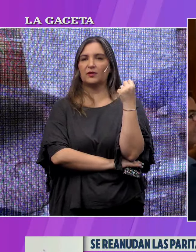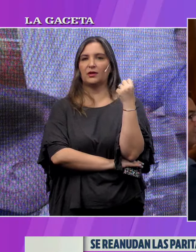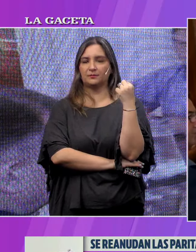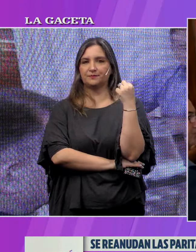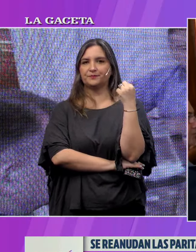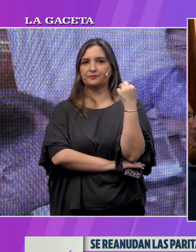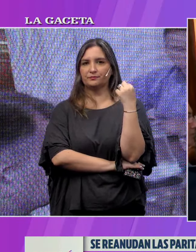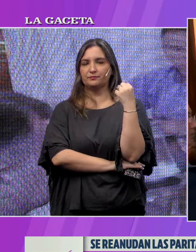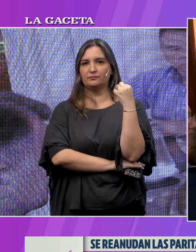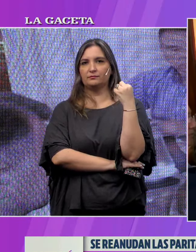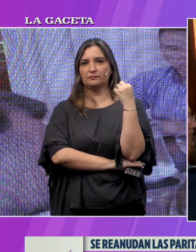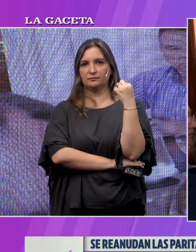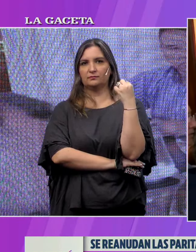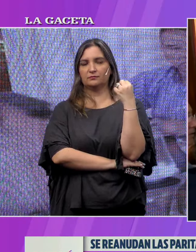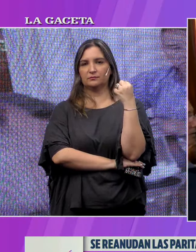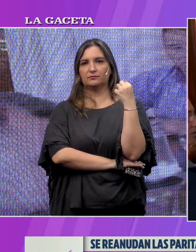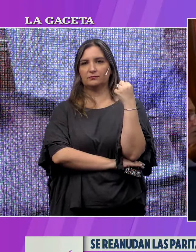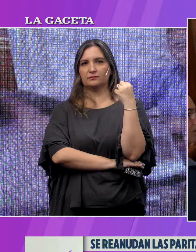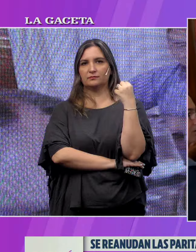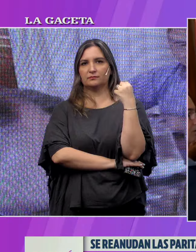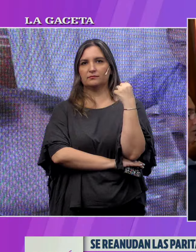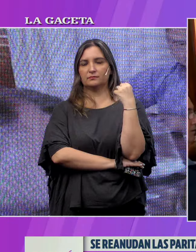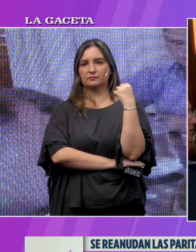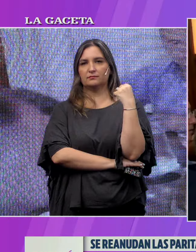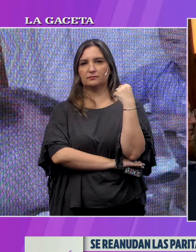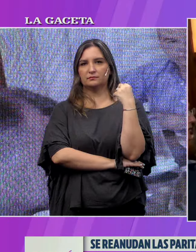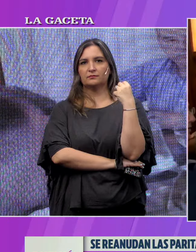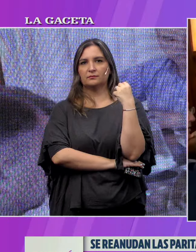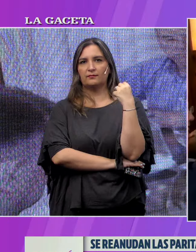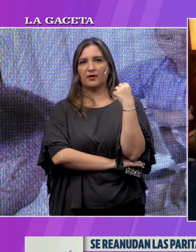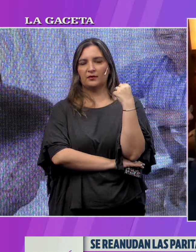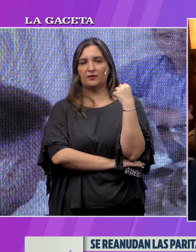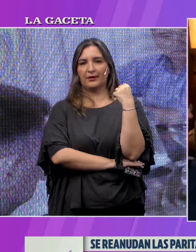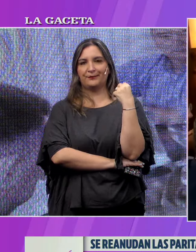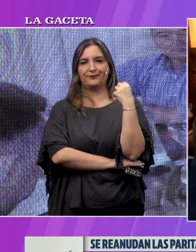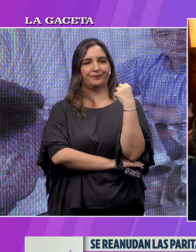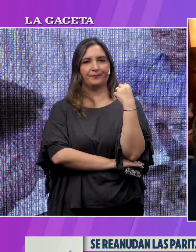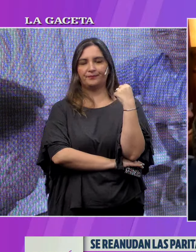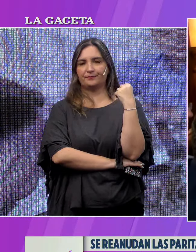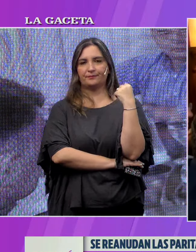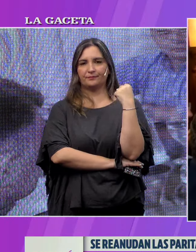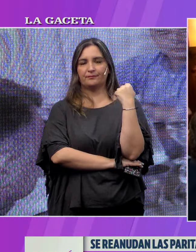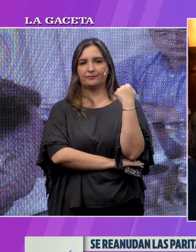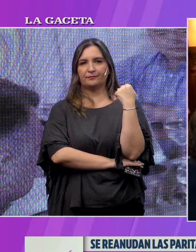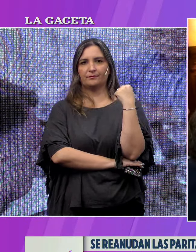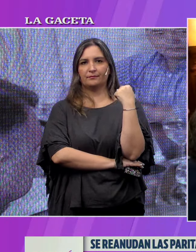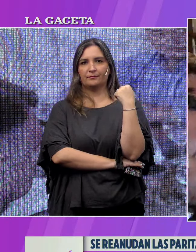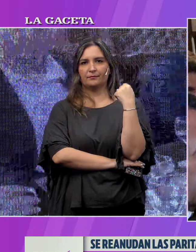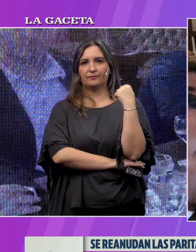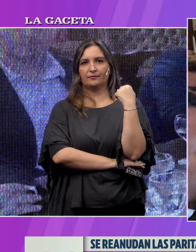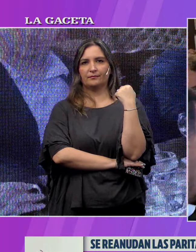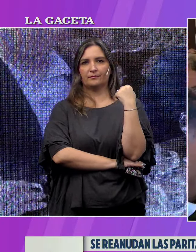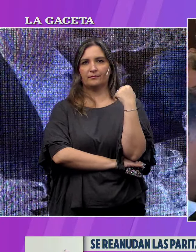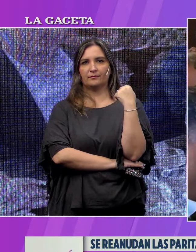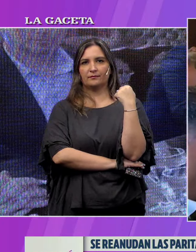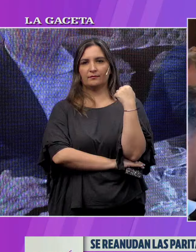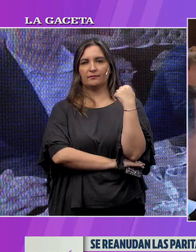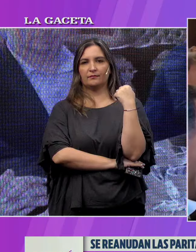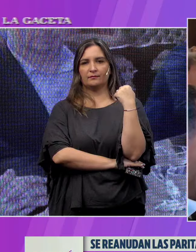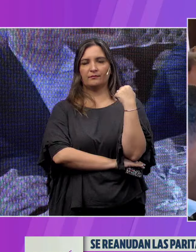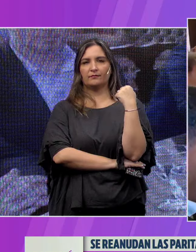nacional, usted ha podido ver, han dado el 2% en noviembre, el 1% en diciembre, y un bono de 30 mil